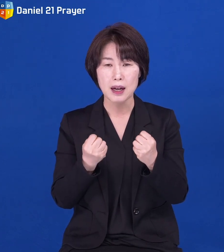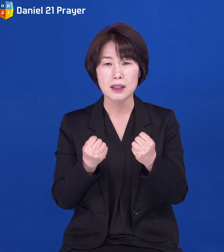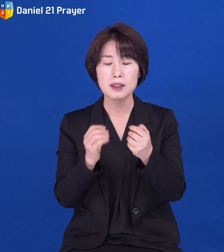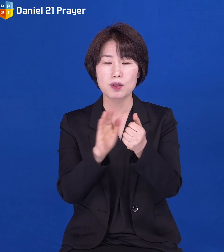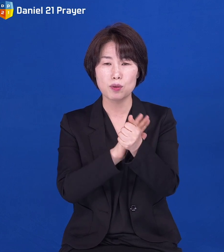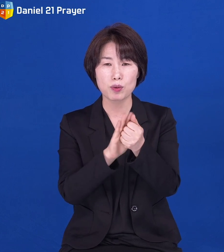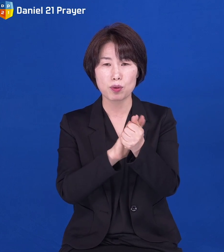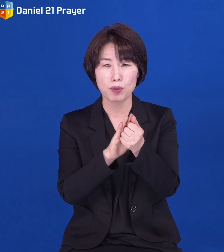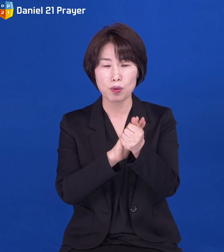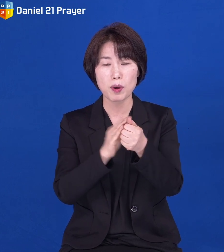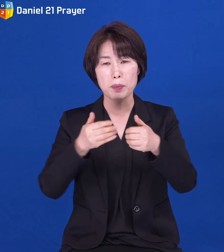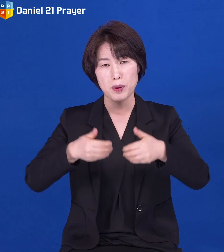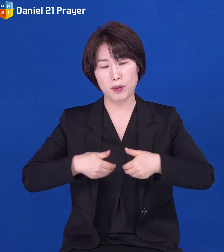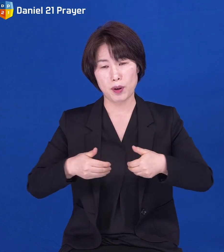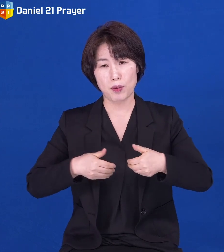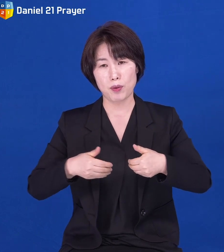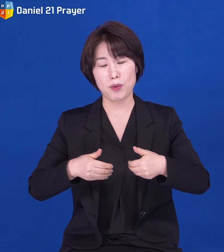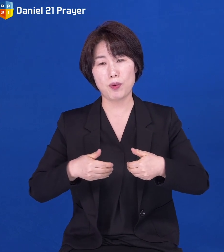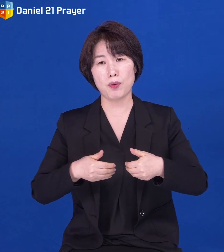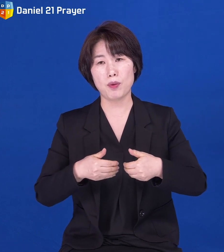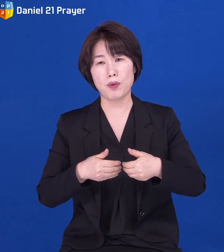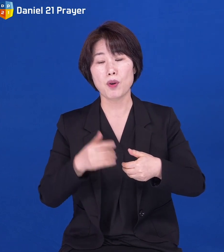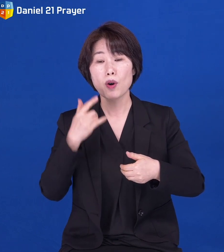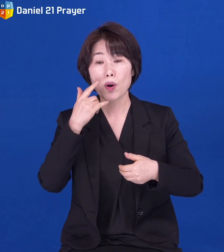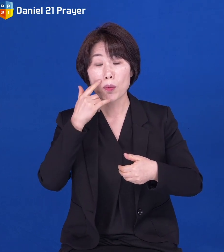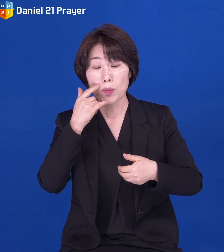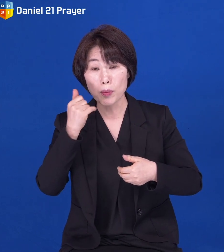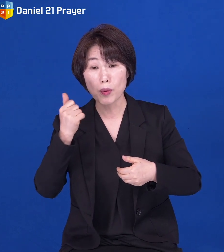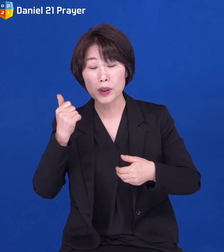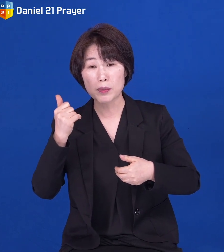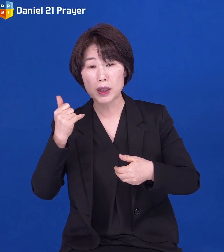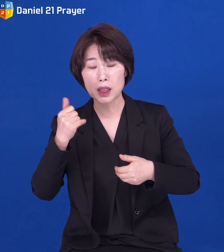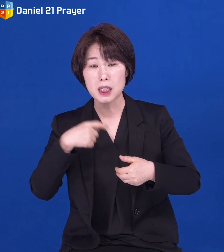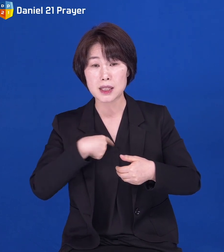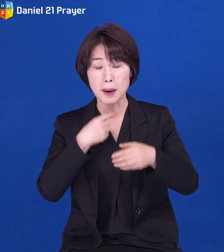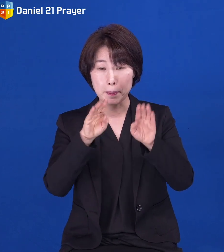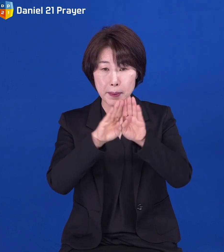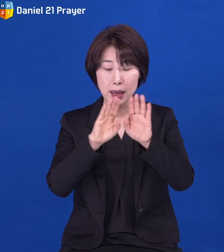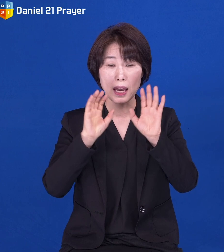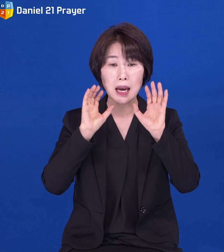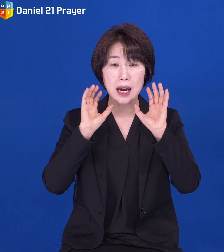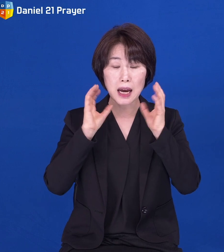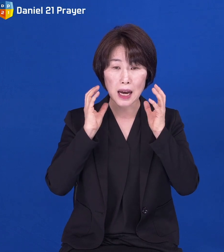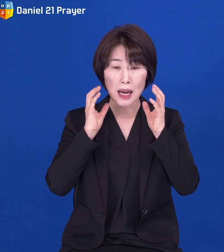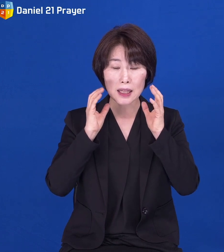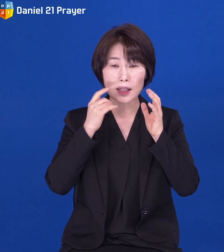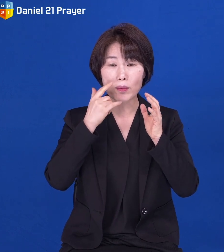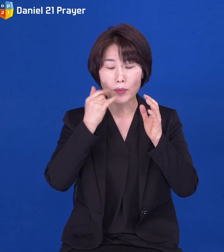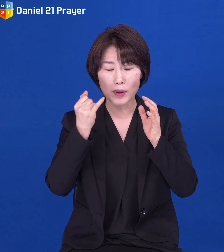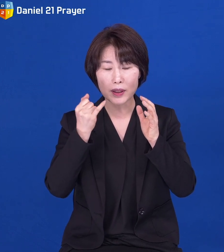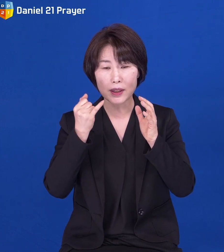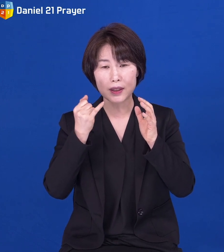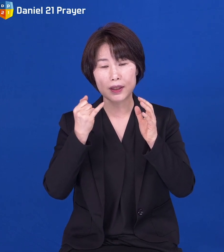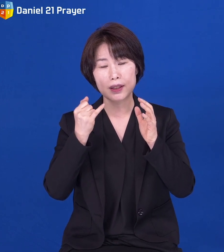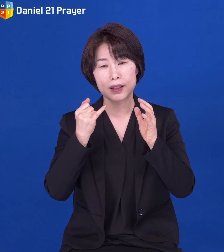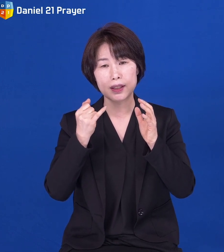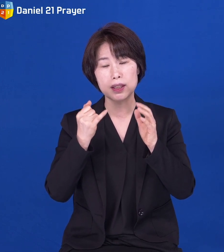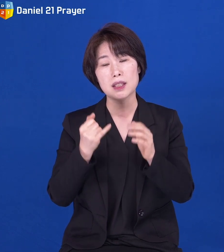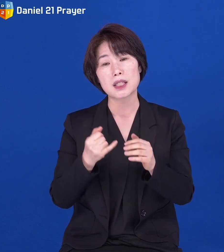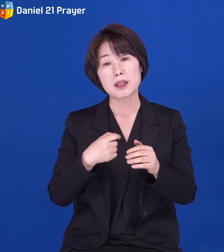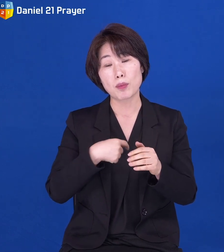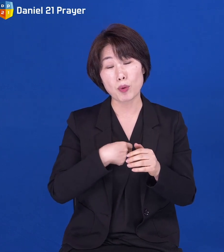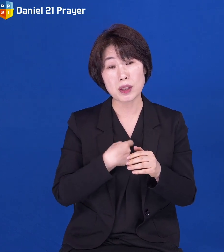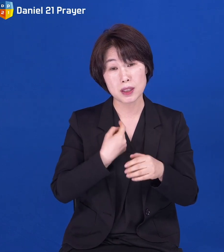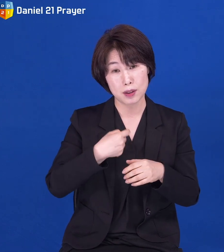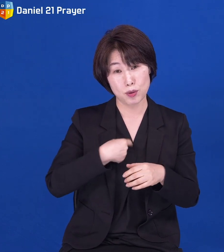통해서 부모님들과 우리 자폐 아이들이 좀 용기를 내라고. 사실 자폐 아이들은 다 행복해요. 자기가 하고 싶은 대로만 하고